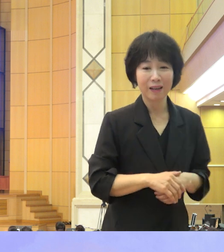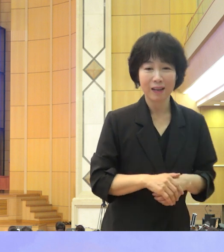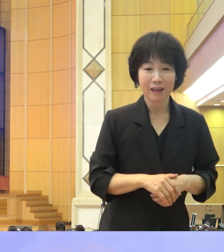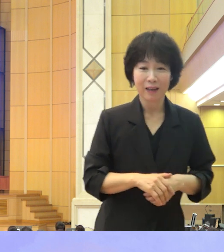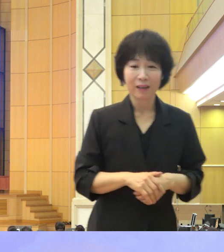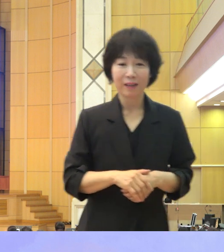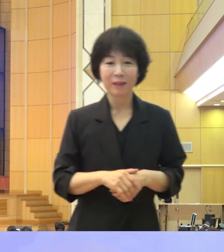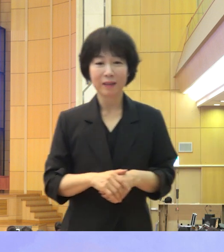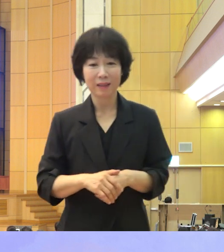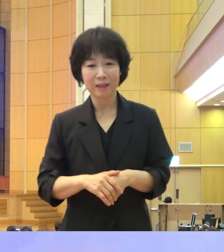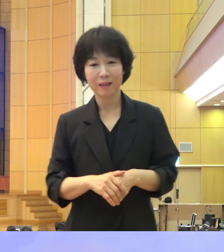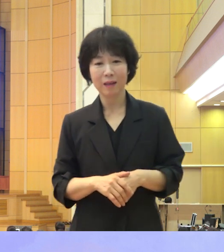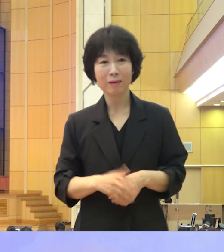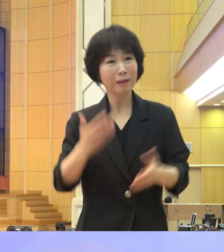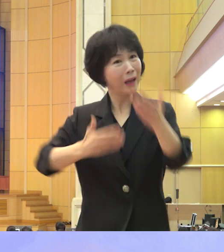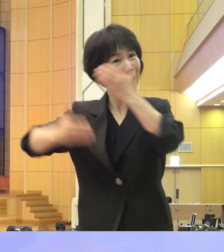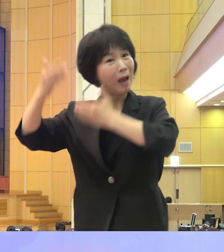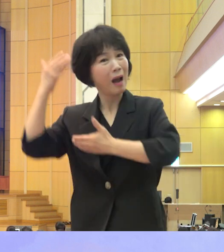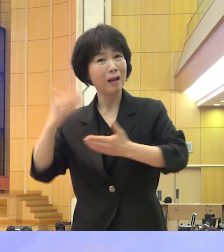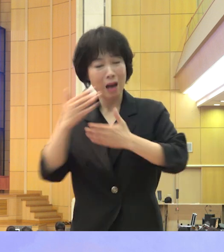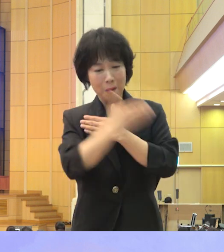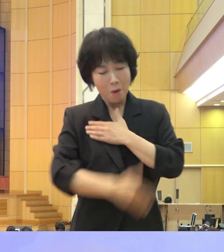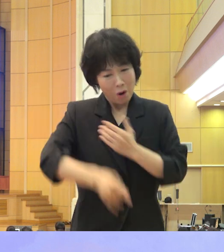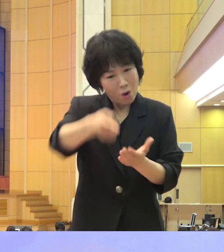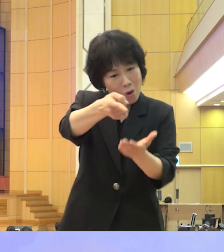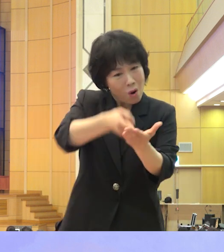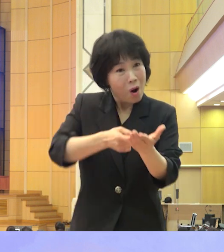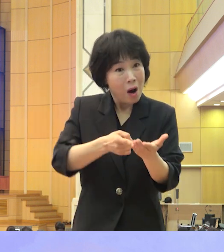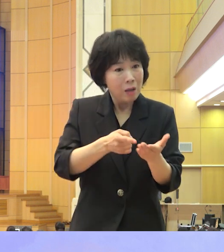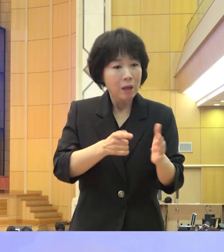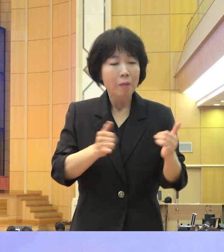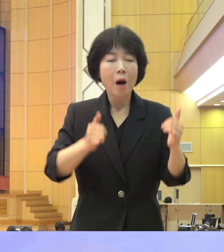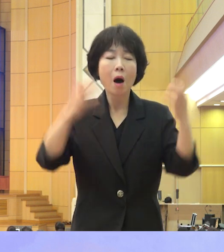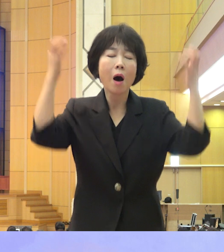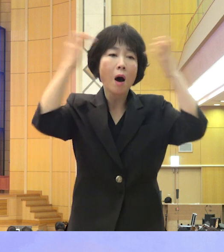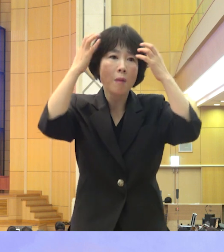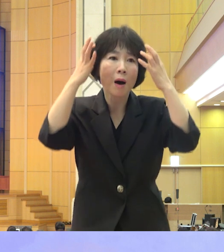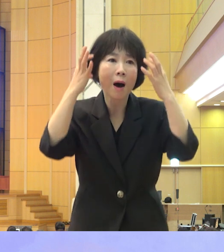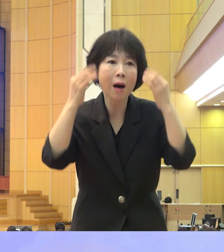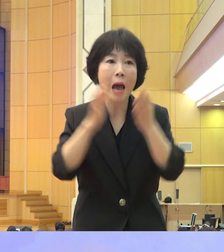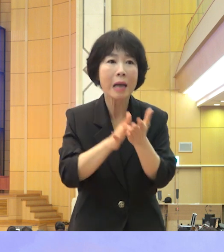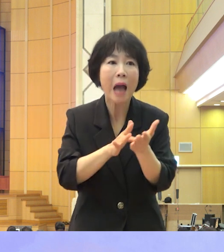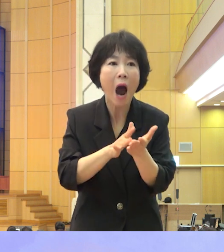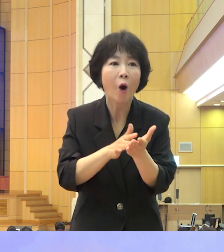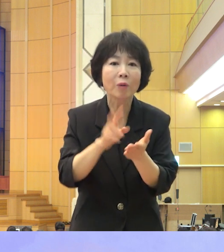수술 받는 사람들이 고통을 많이 겪었겠습니까? 그런데